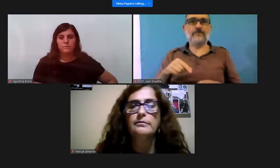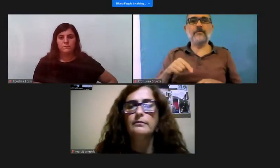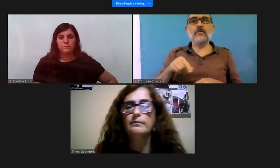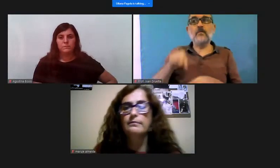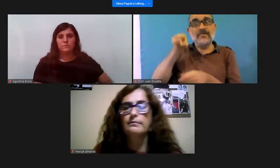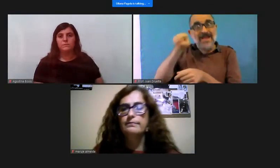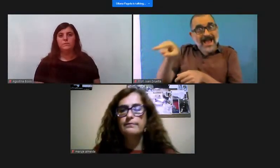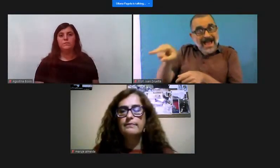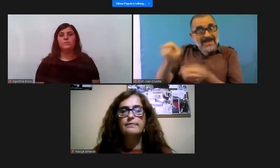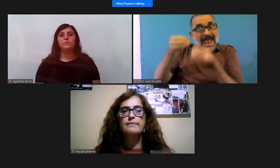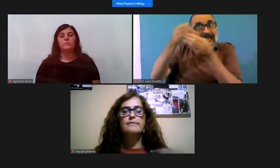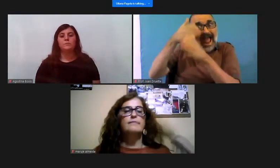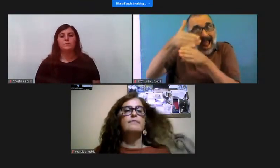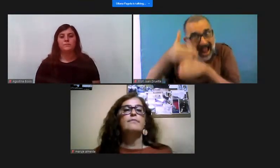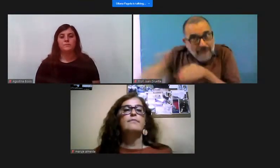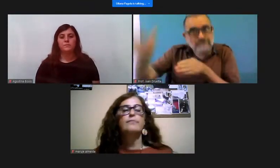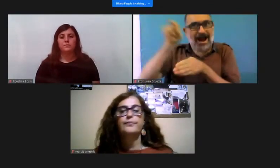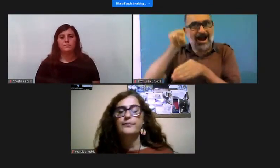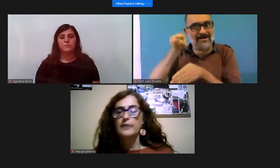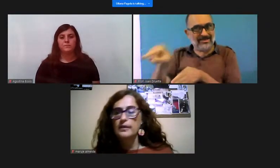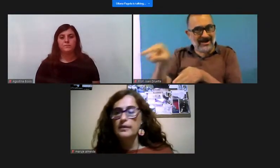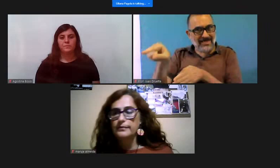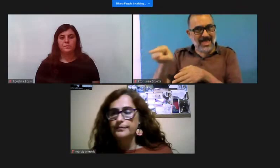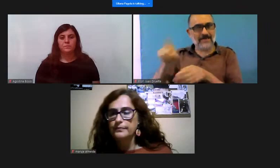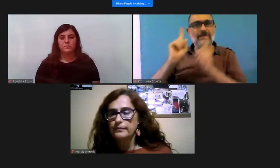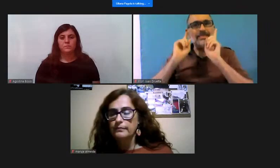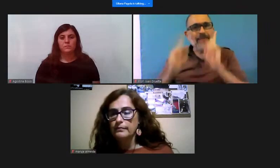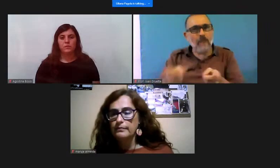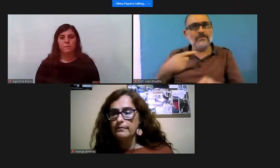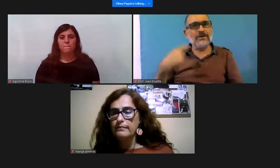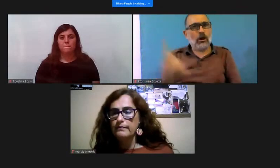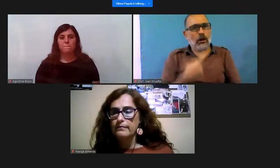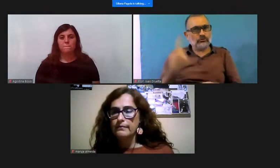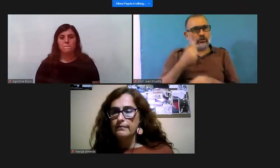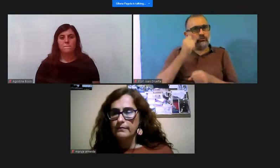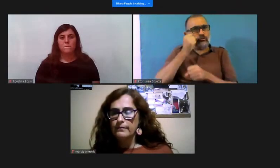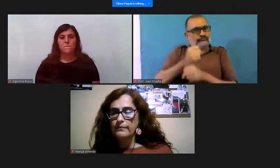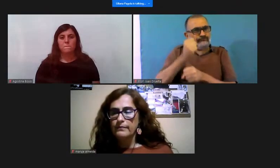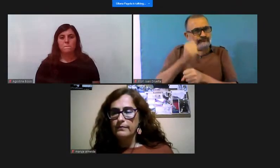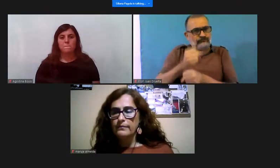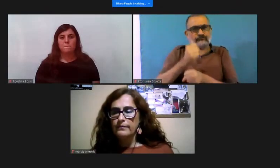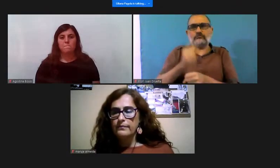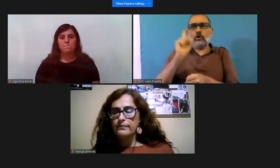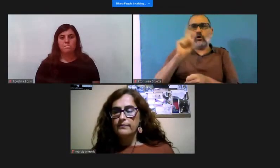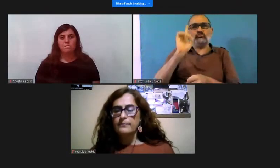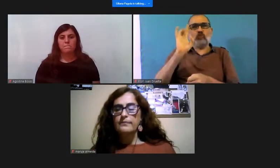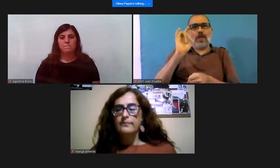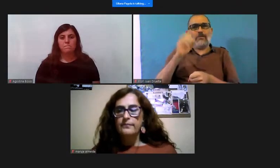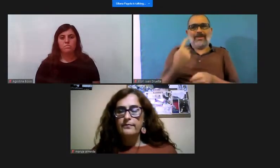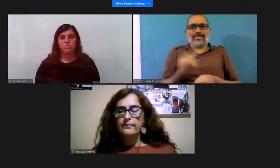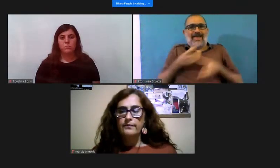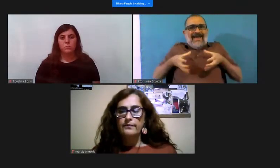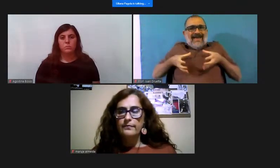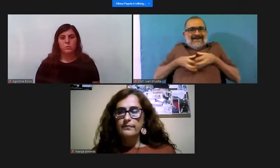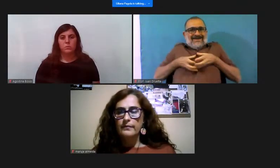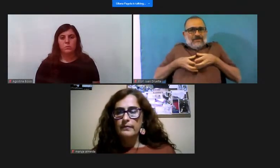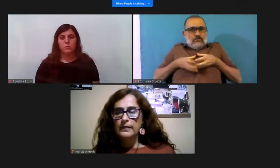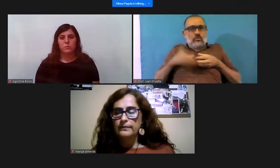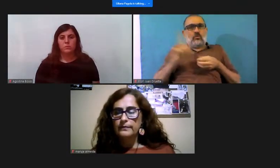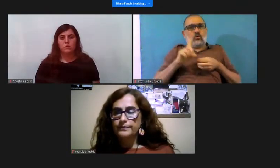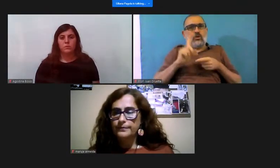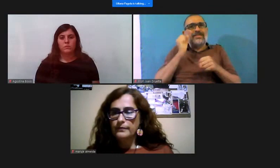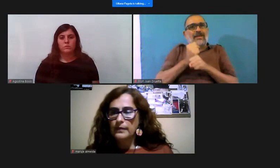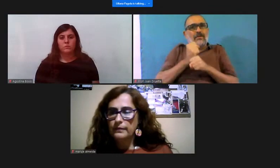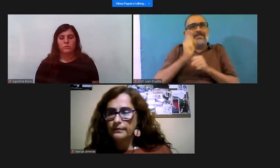las universidades, bueno, por eso pero también a partir de esto, también nosotros trabajamos